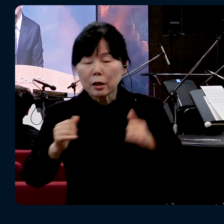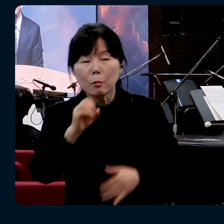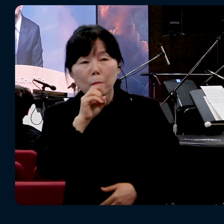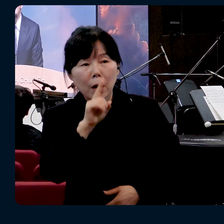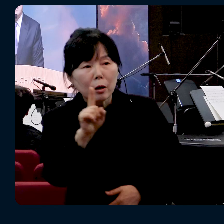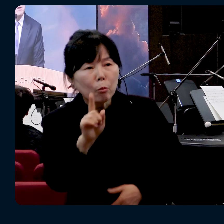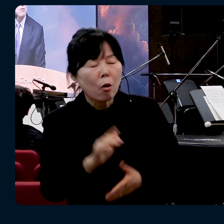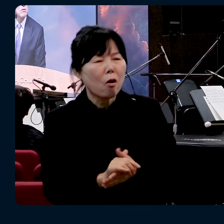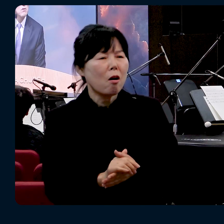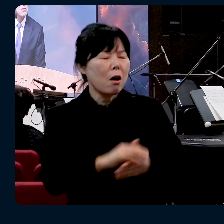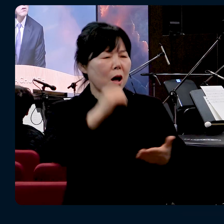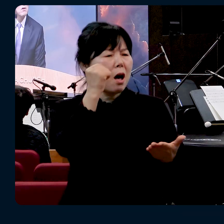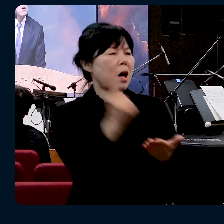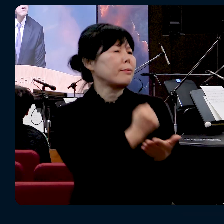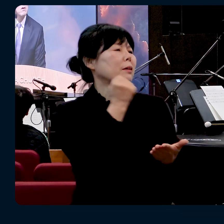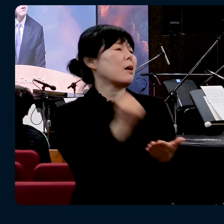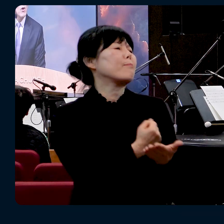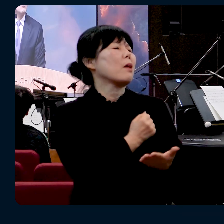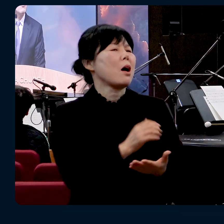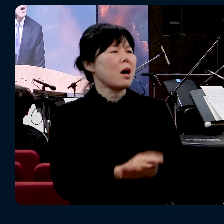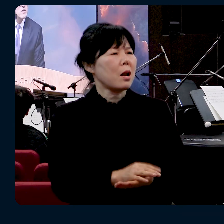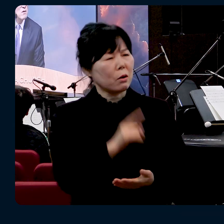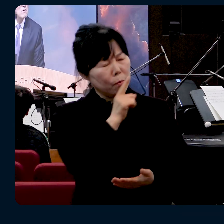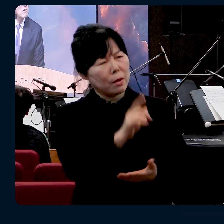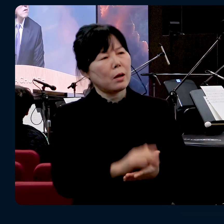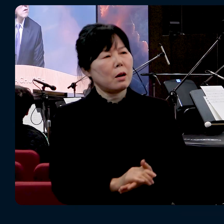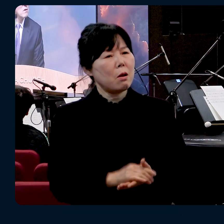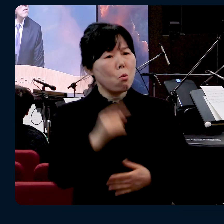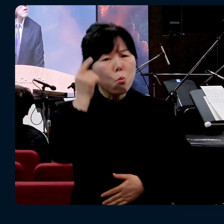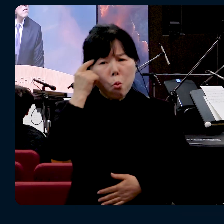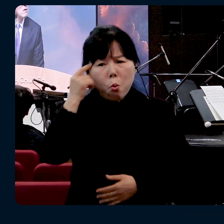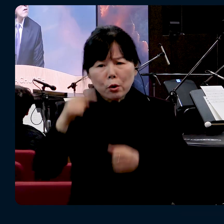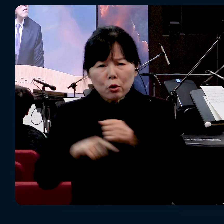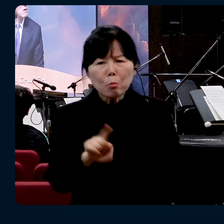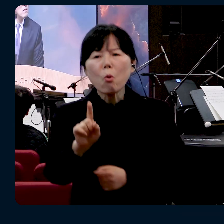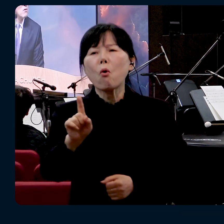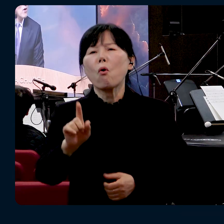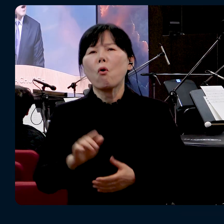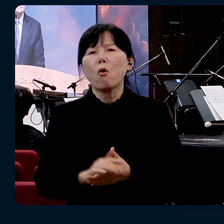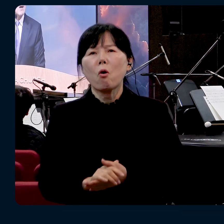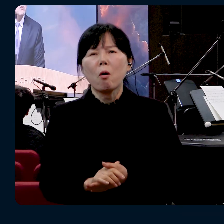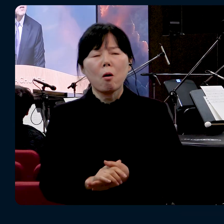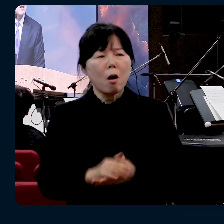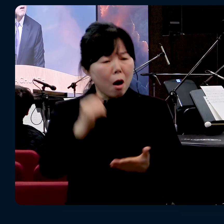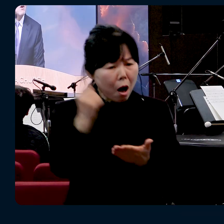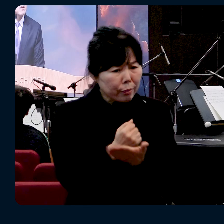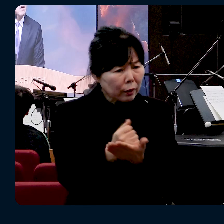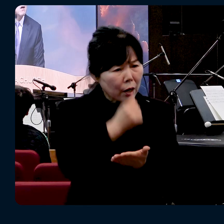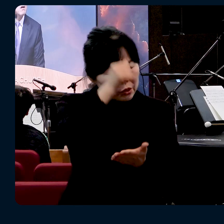인생은 안타까운 인생이라고. 왜 그런 줄 아세요? 왜 안타까운 인생이라고